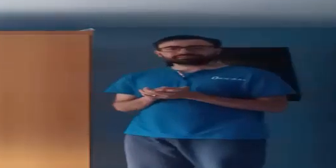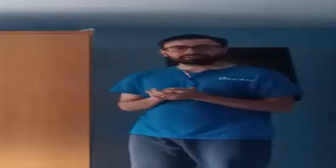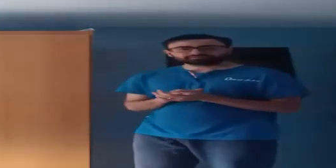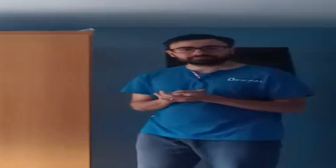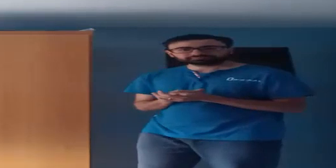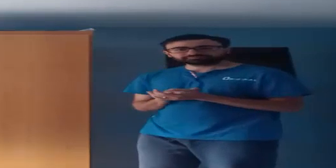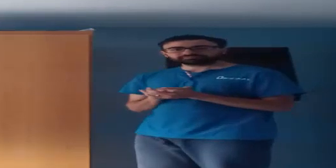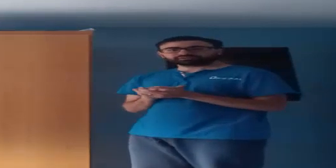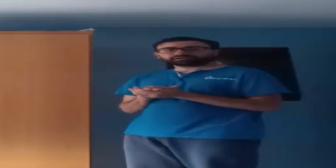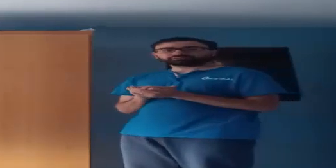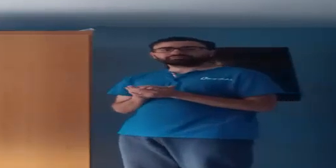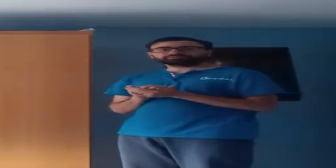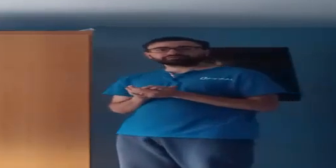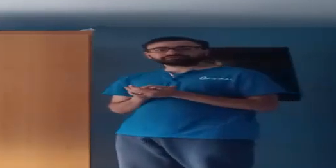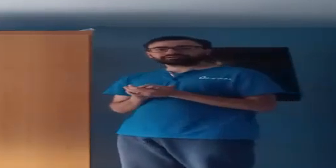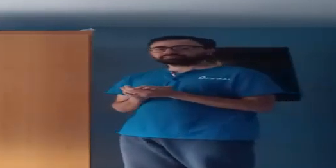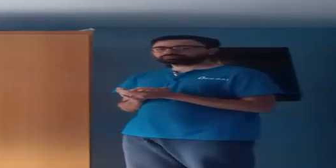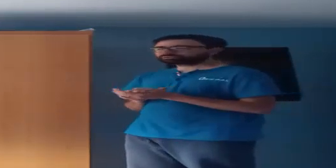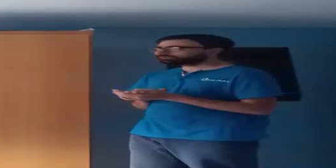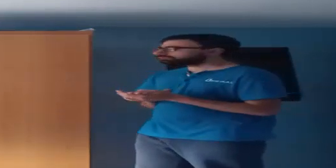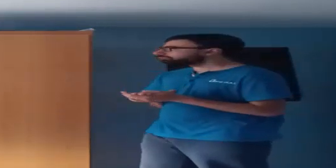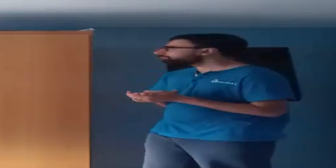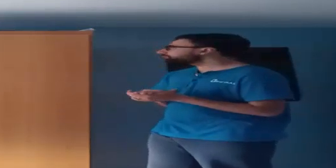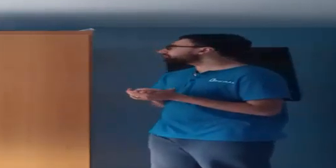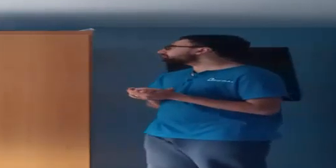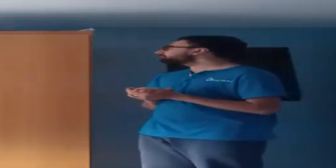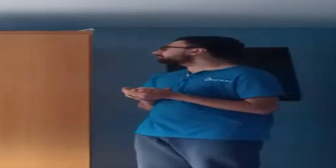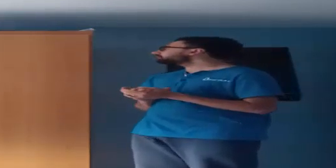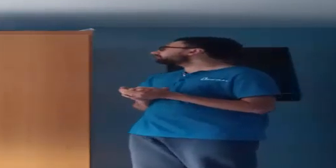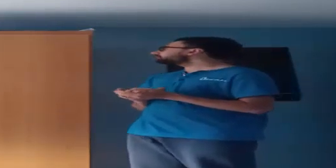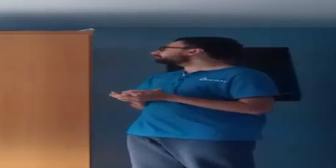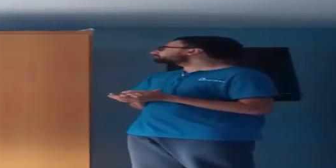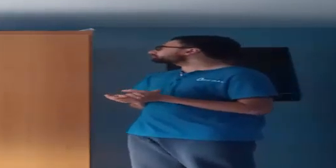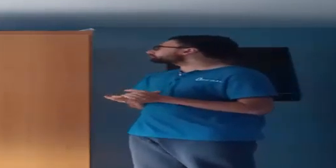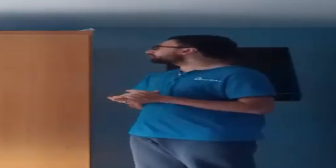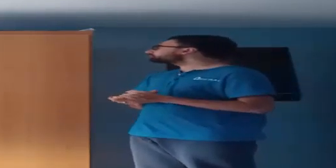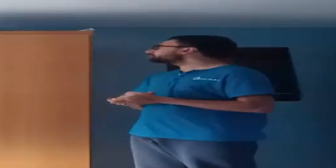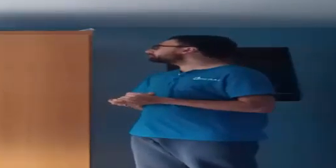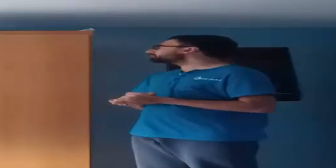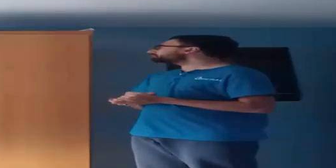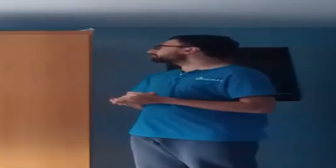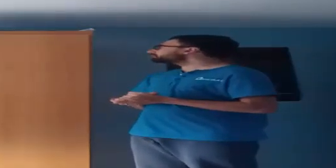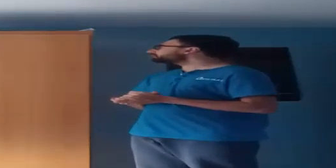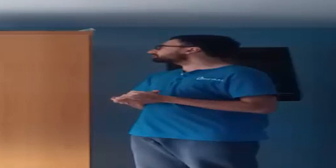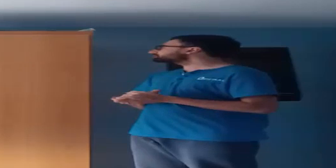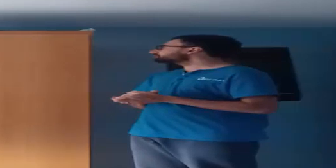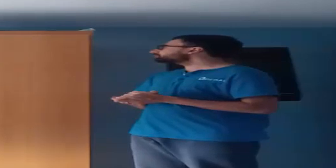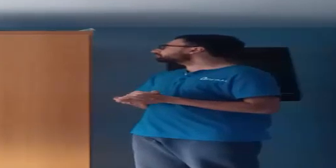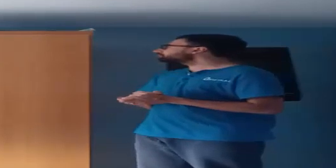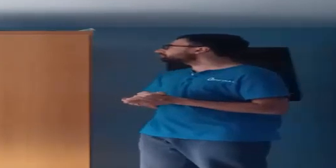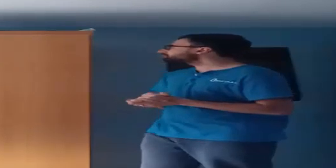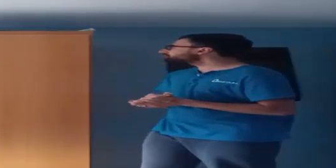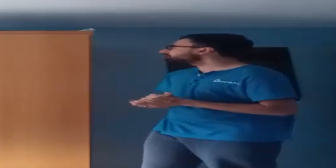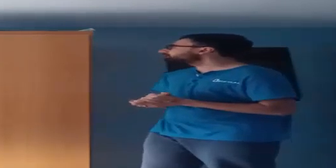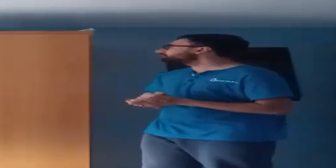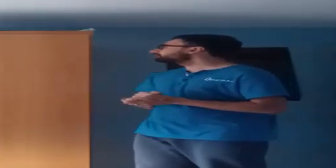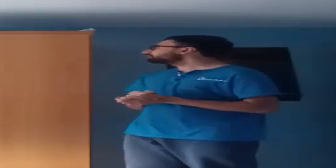Deméter acudió a Zeus porque sabía que su hermano la había ya arrastrado a lo que es